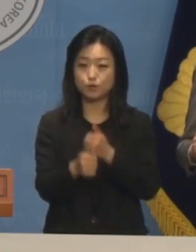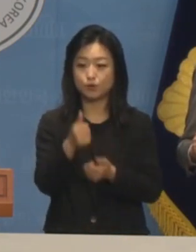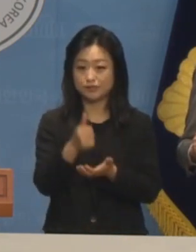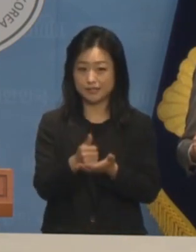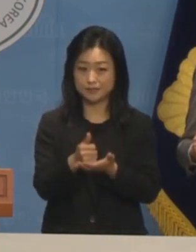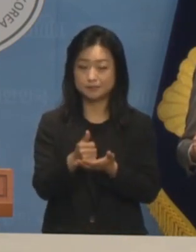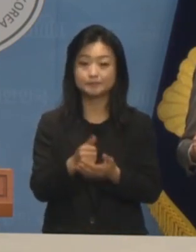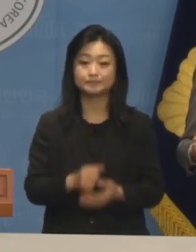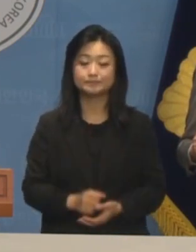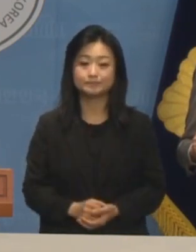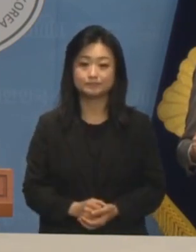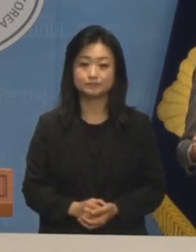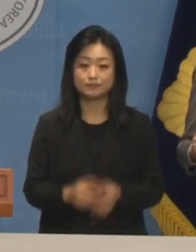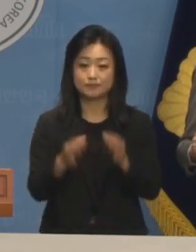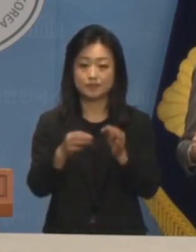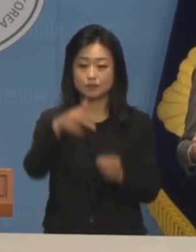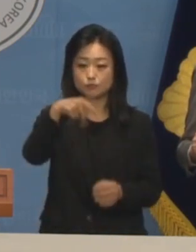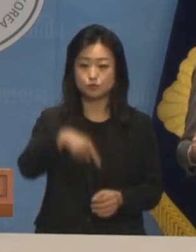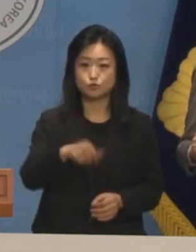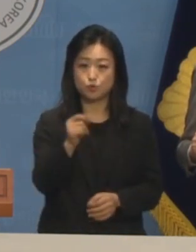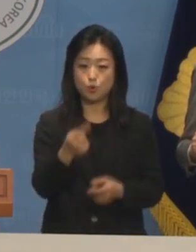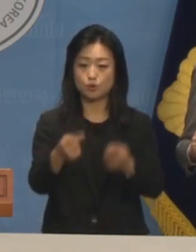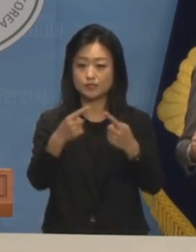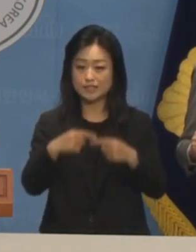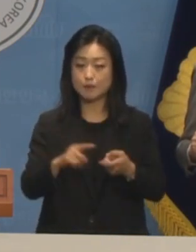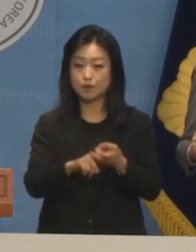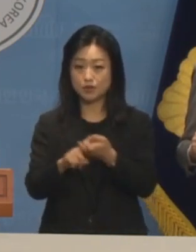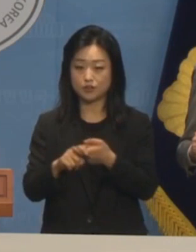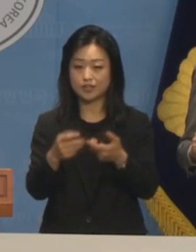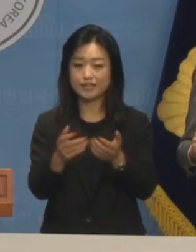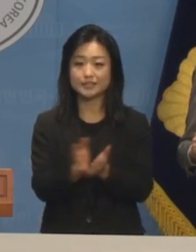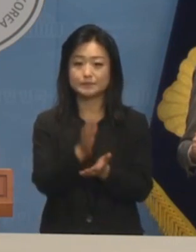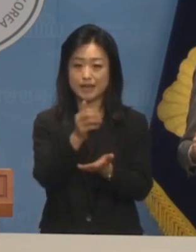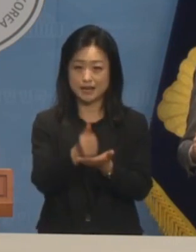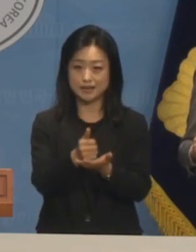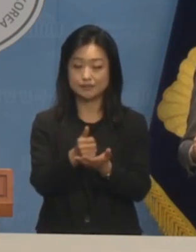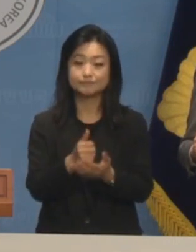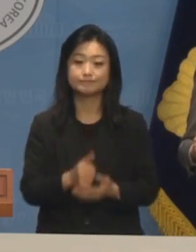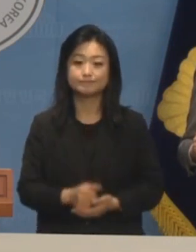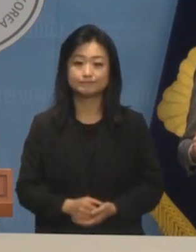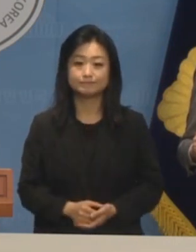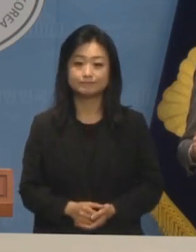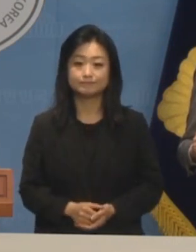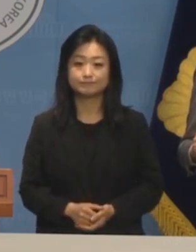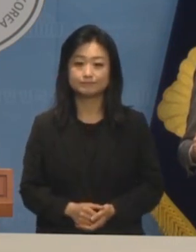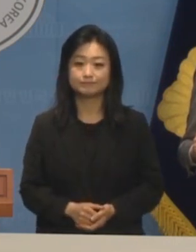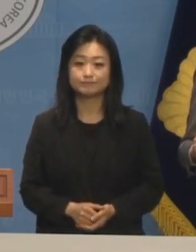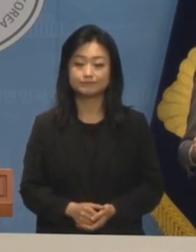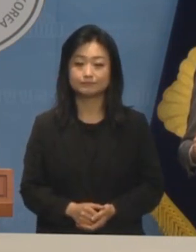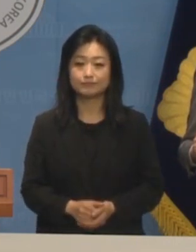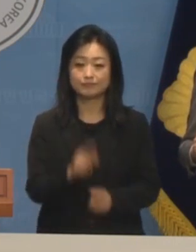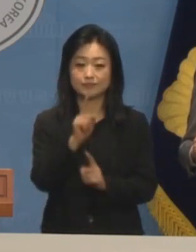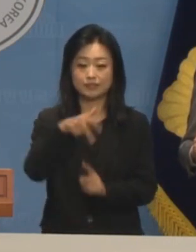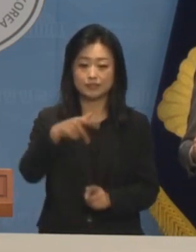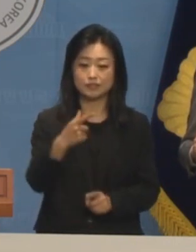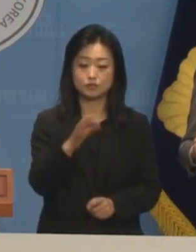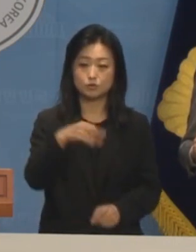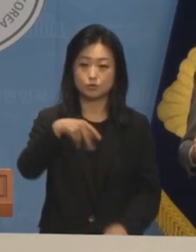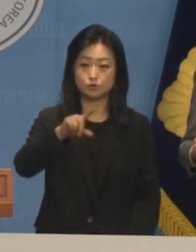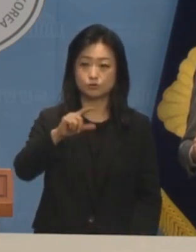계십니다. 김주호 참여연대 민생경제팀 팀장님 함께 해주고 계십니다. 이중선